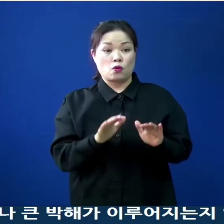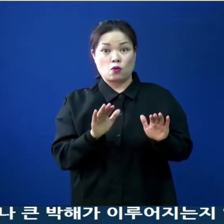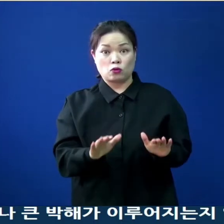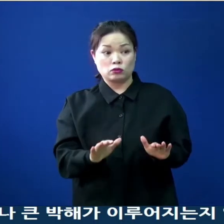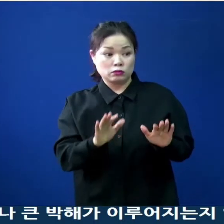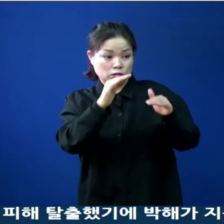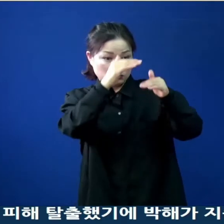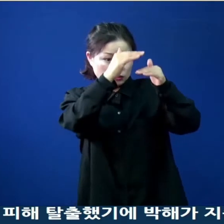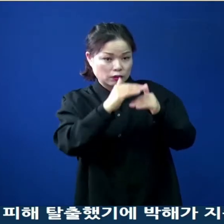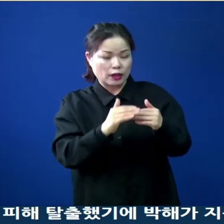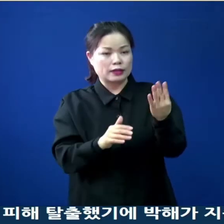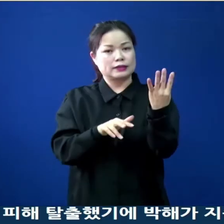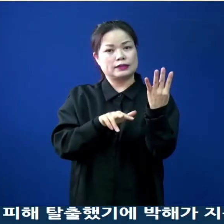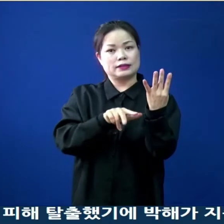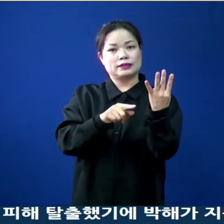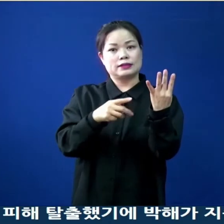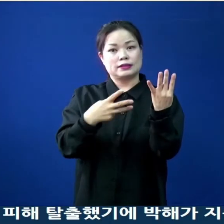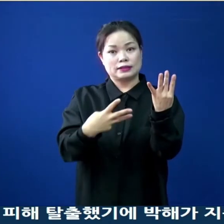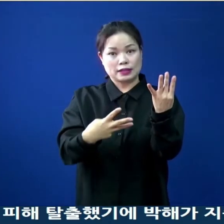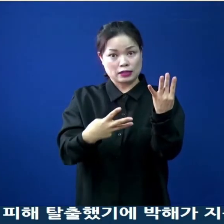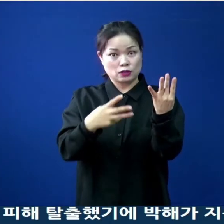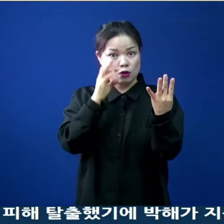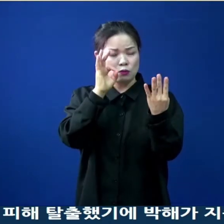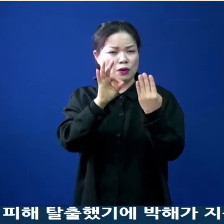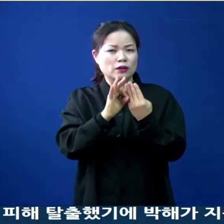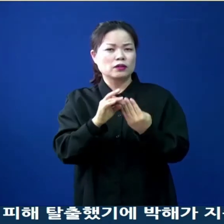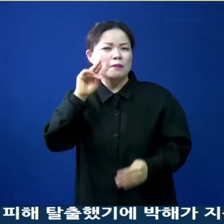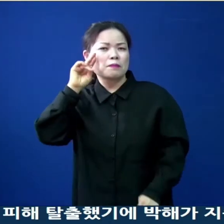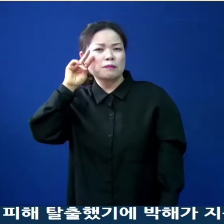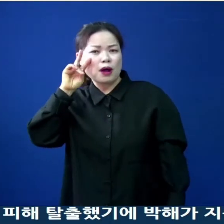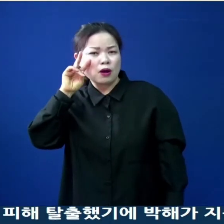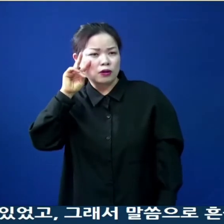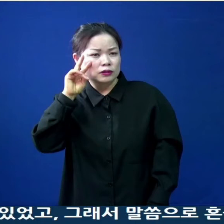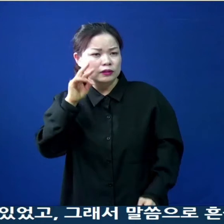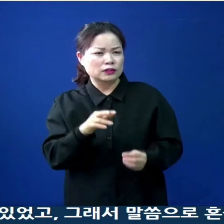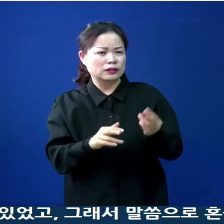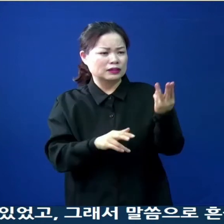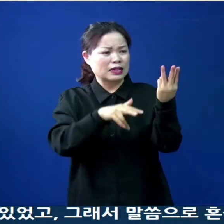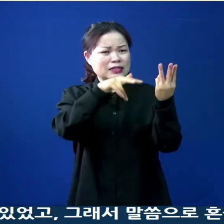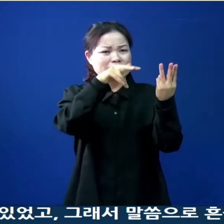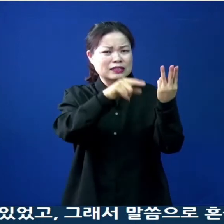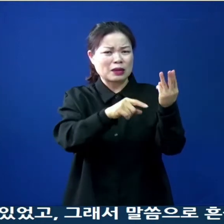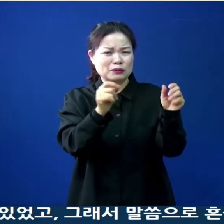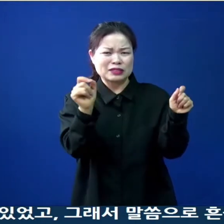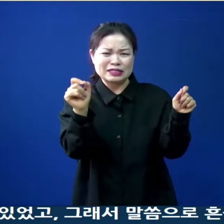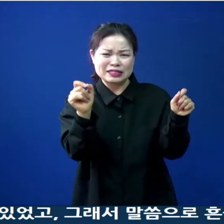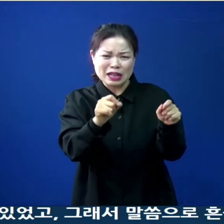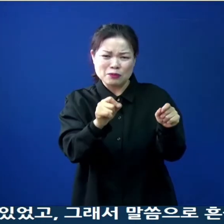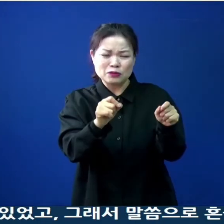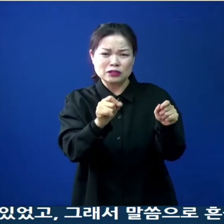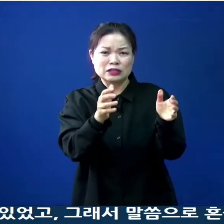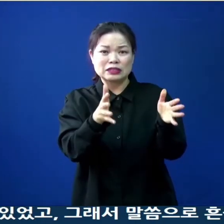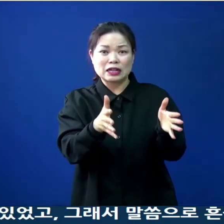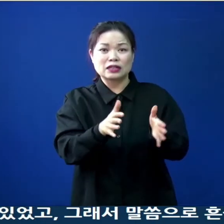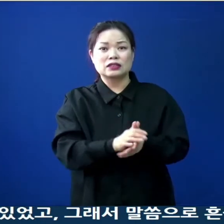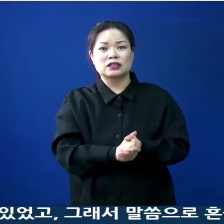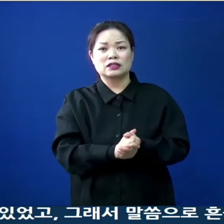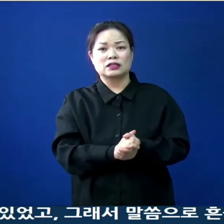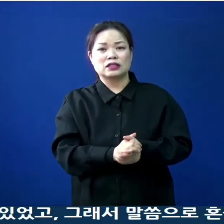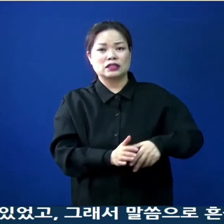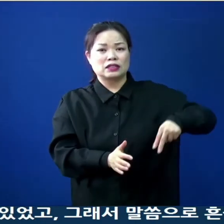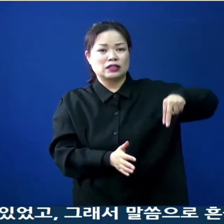본문을 보면 4절 한번 보십시오. 오늘 4절에 보면 바울은 그 3주라는 짧은 기간에 있으면서도